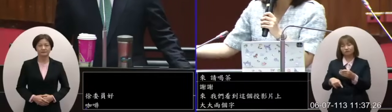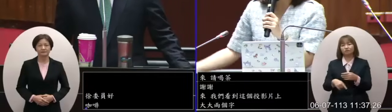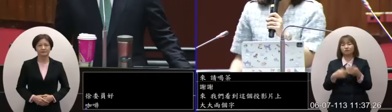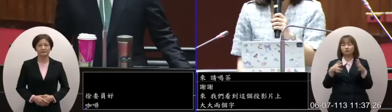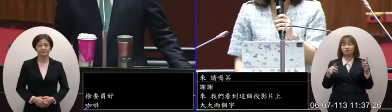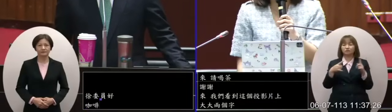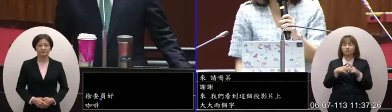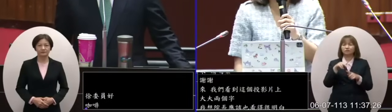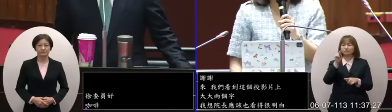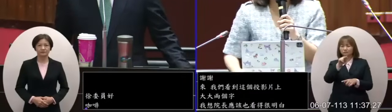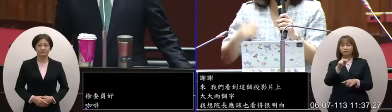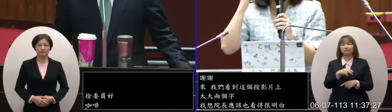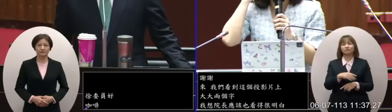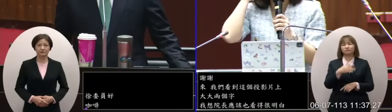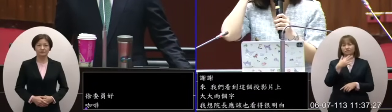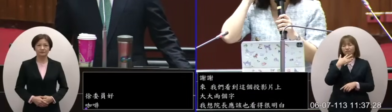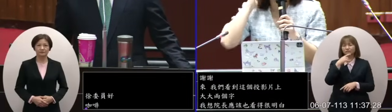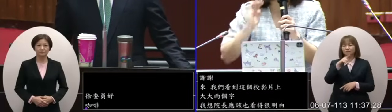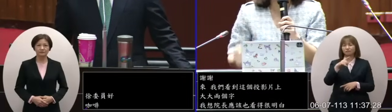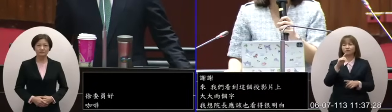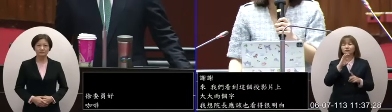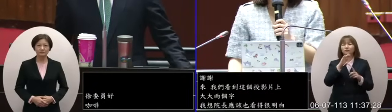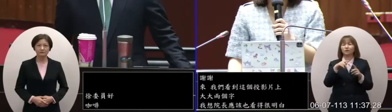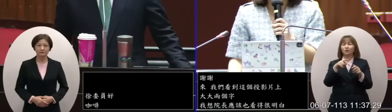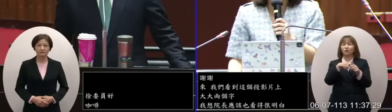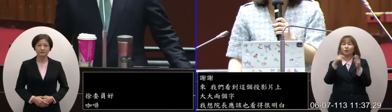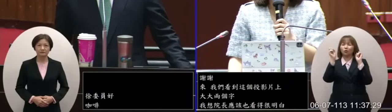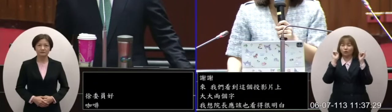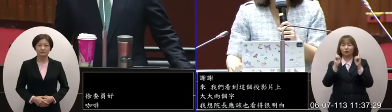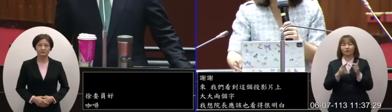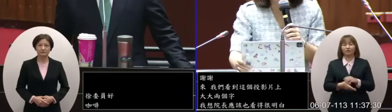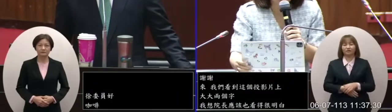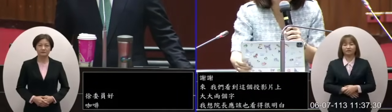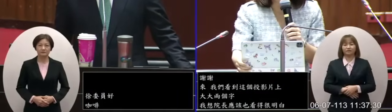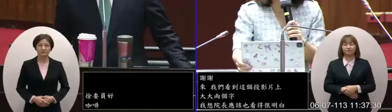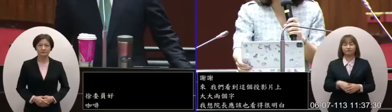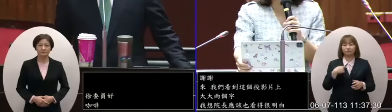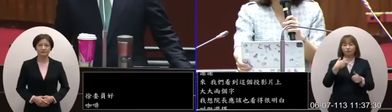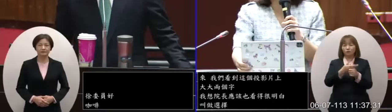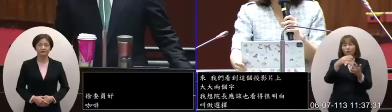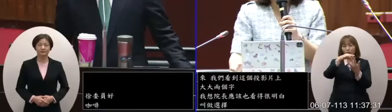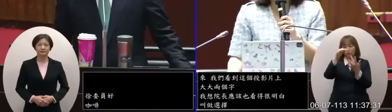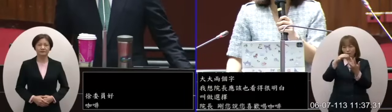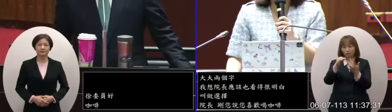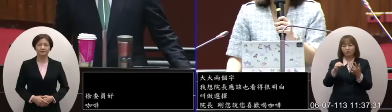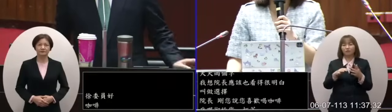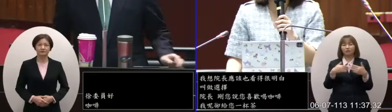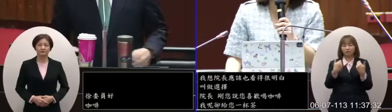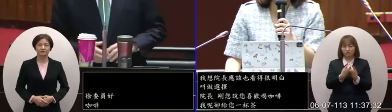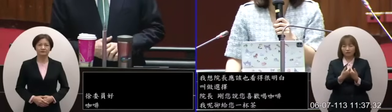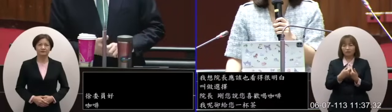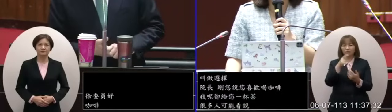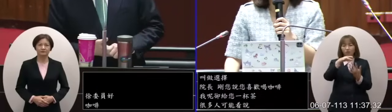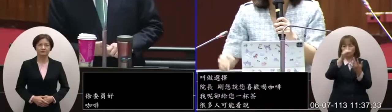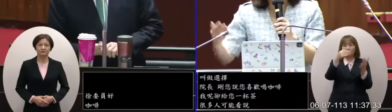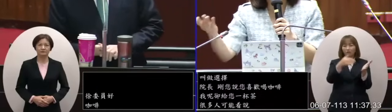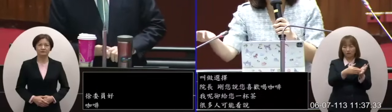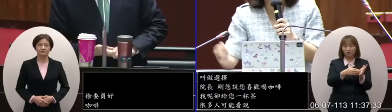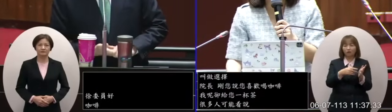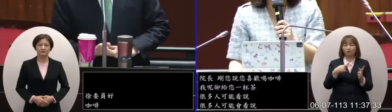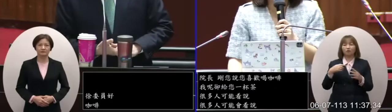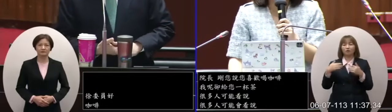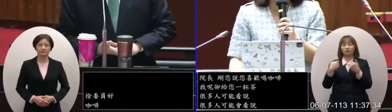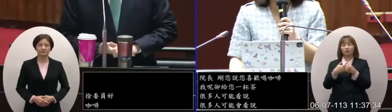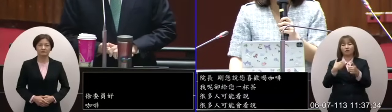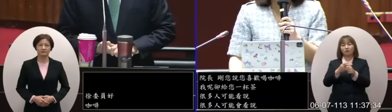多人可能会看说，哎呀，怎么可以这样子调戏我们的院长呢？好，我让你选择，可是呢，哎，你选了以后，我却